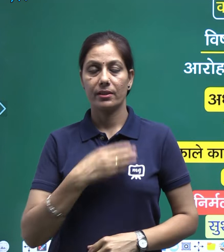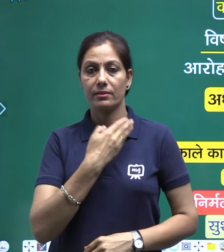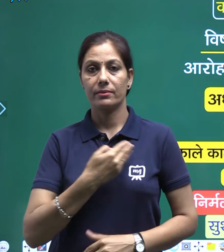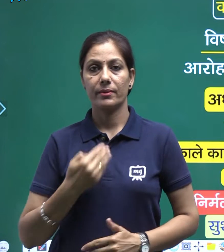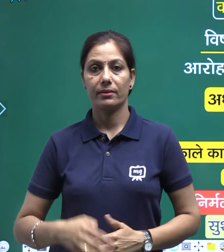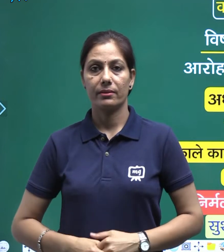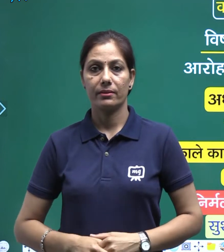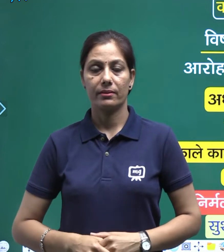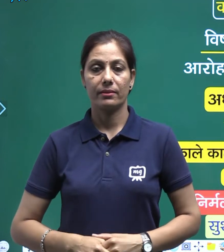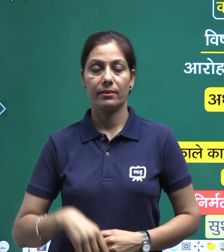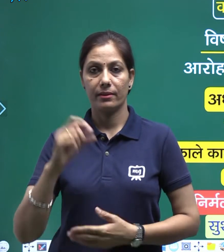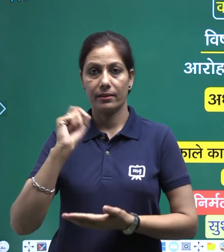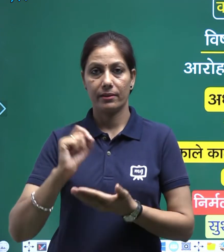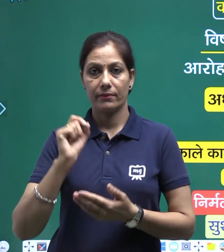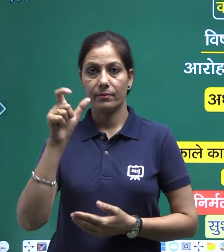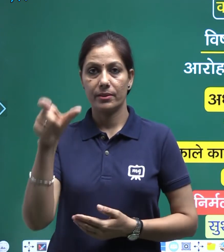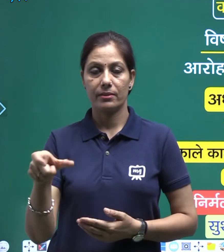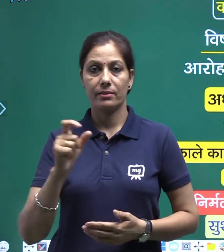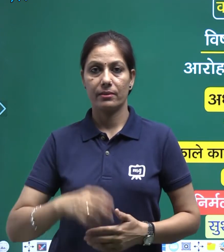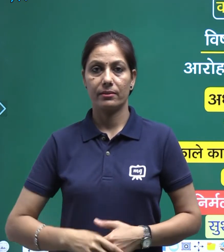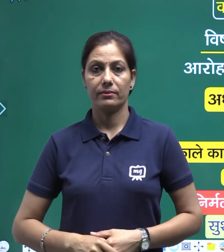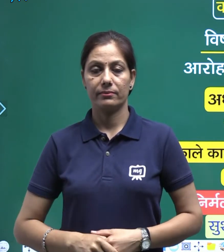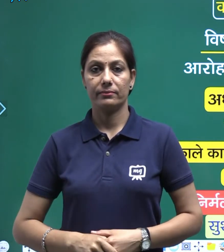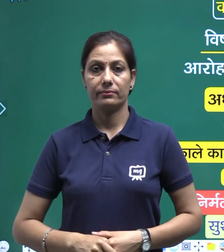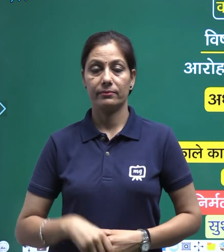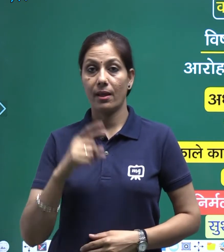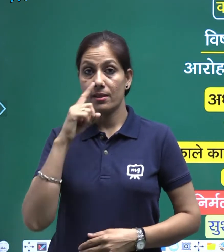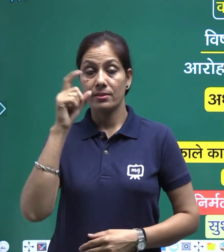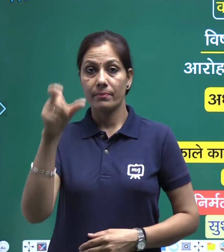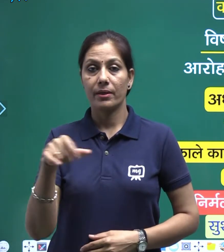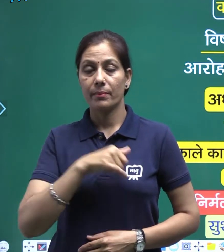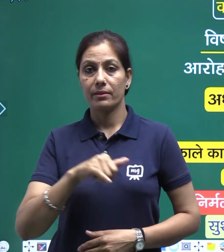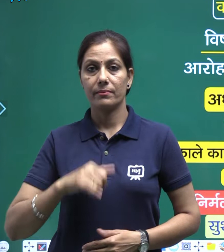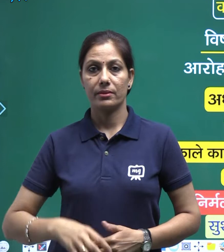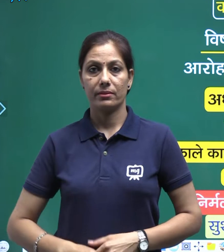जिसमें लेखक ने चंपा के माध्यम से